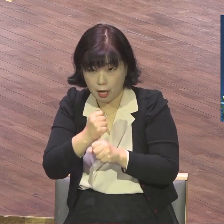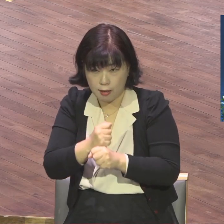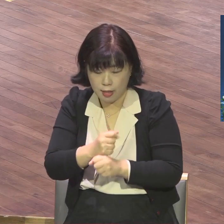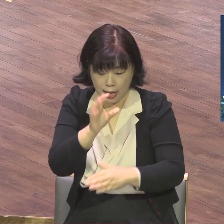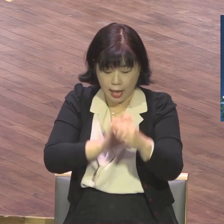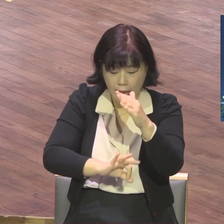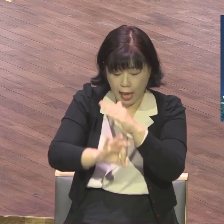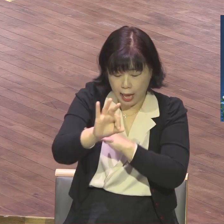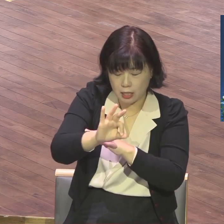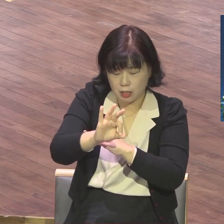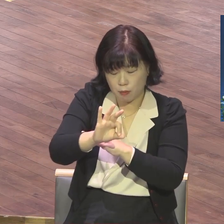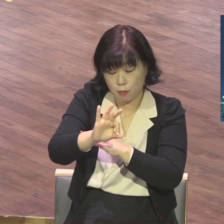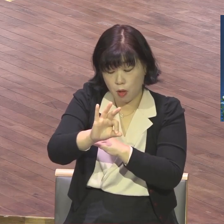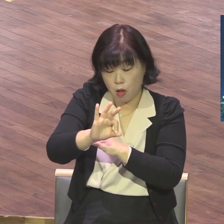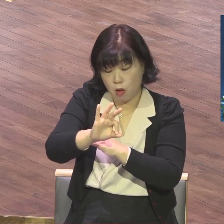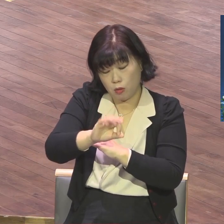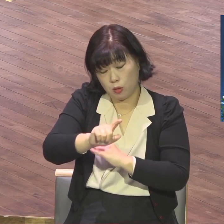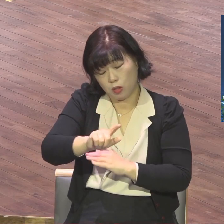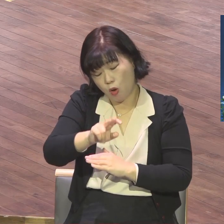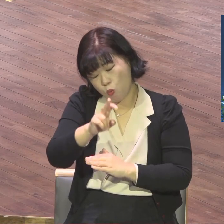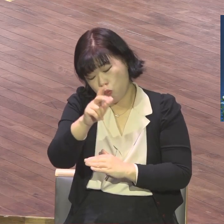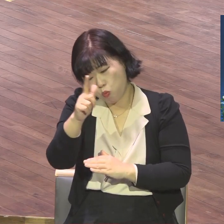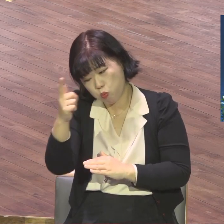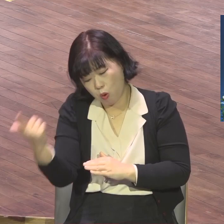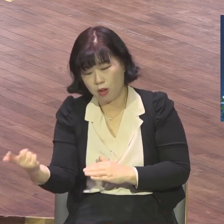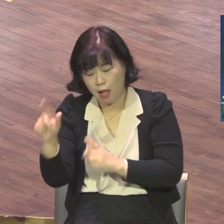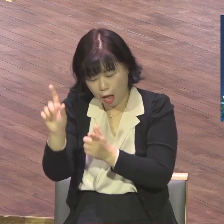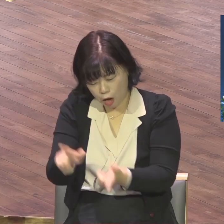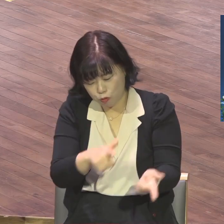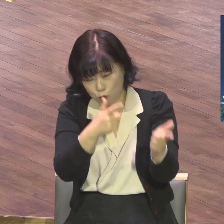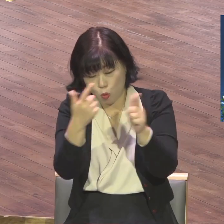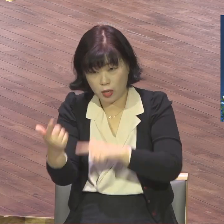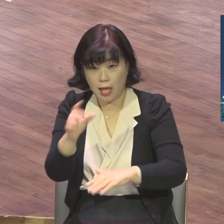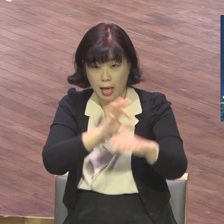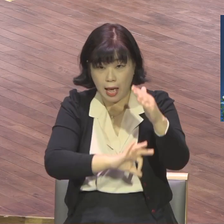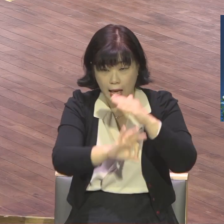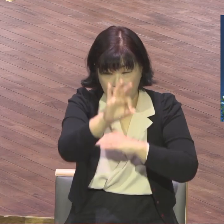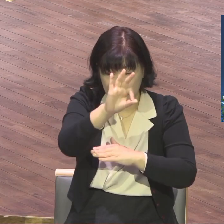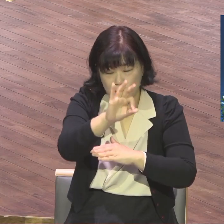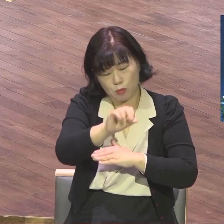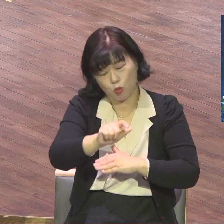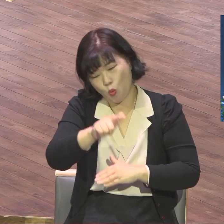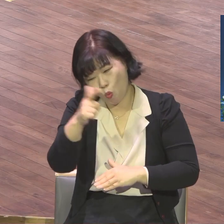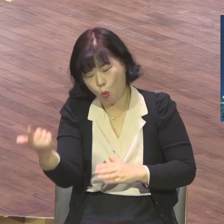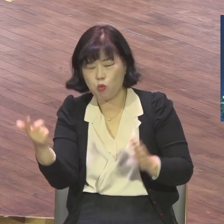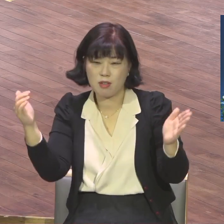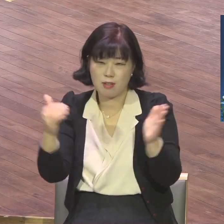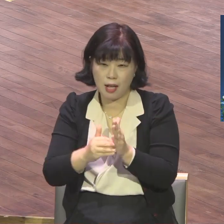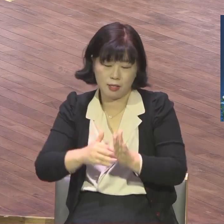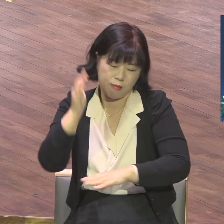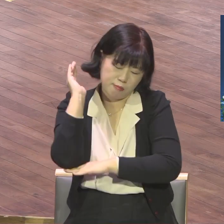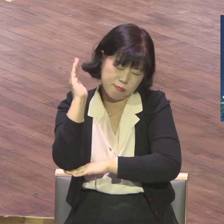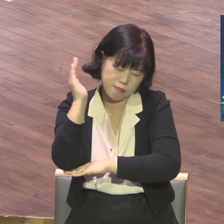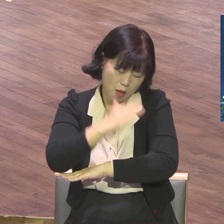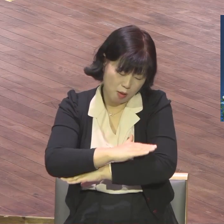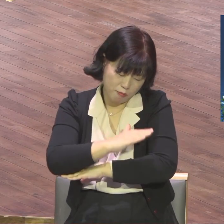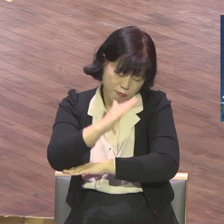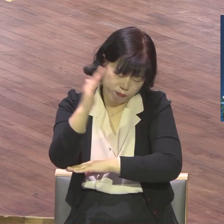빛의 망대를 세웠다. 여러분도 빛의 망대 세우시기 바랍니다. 그리스도 말하면 빛의